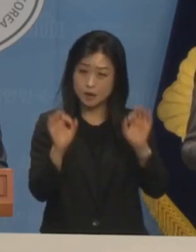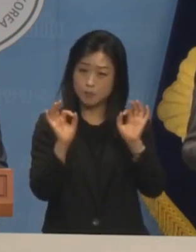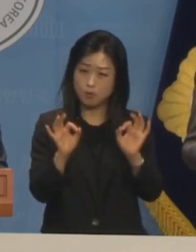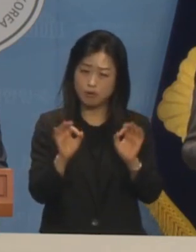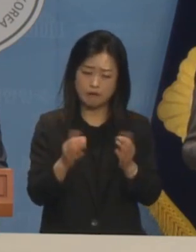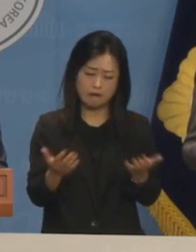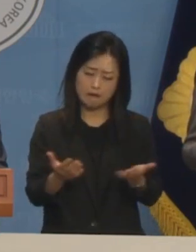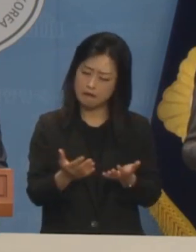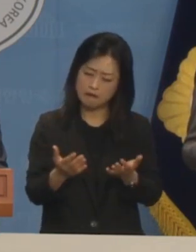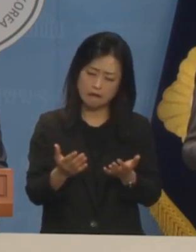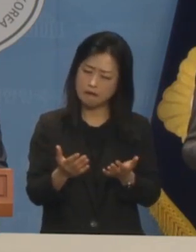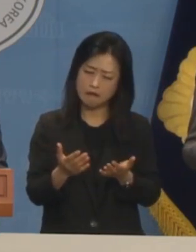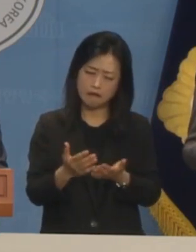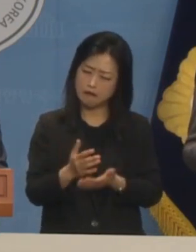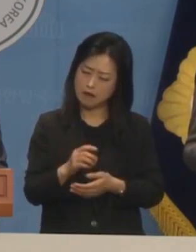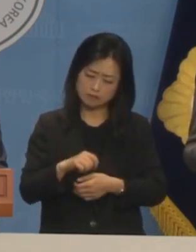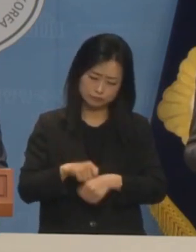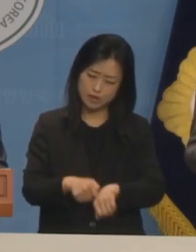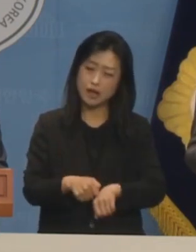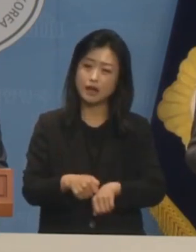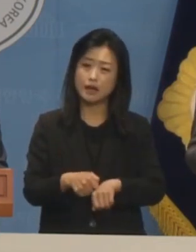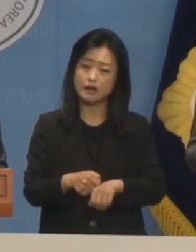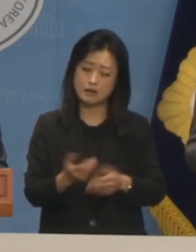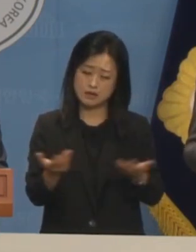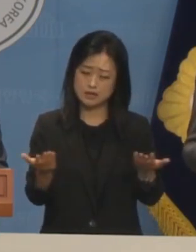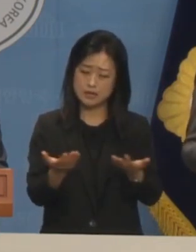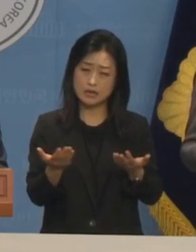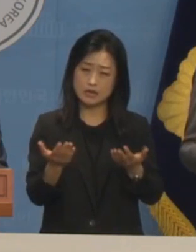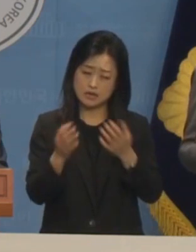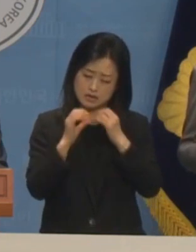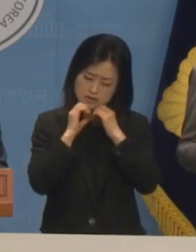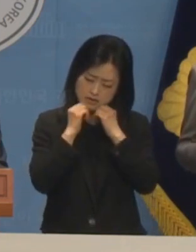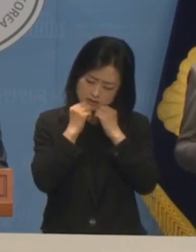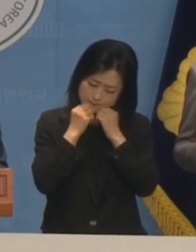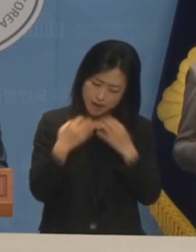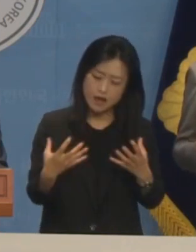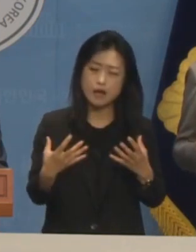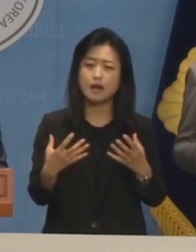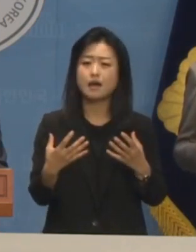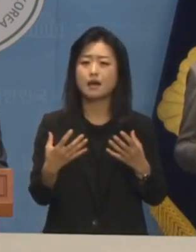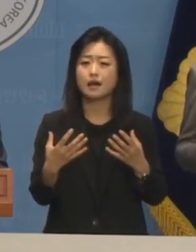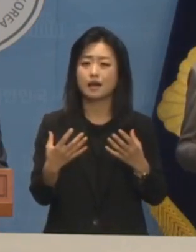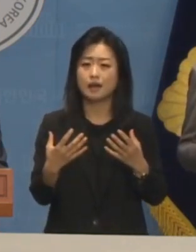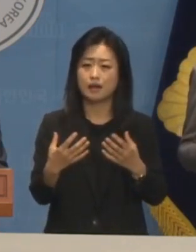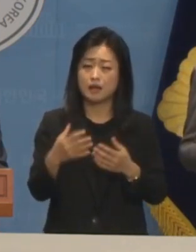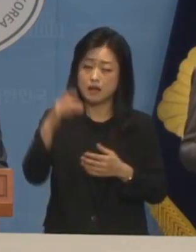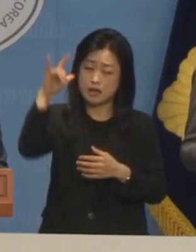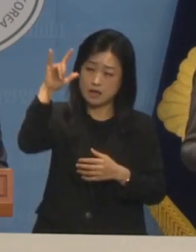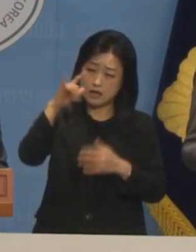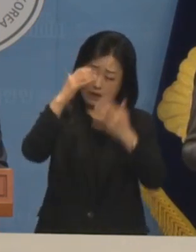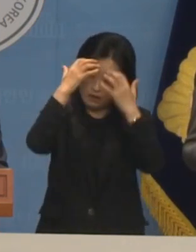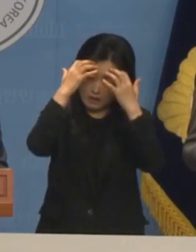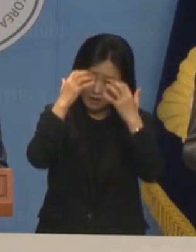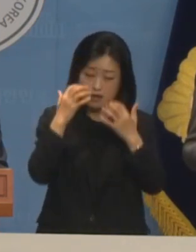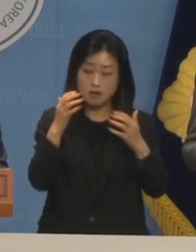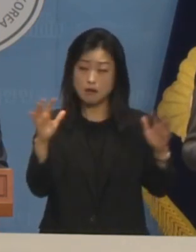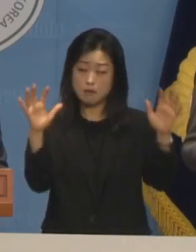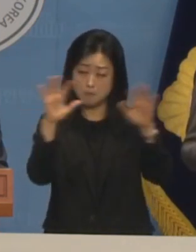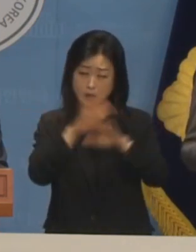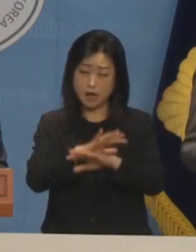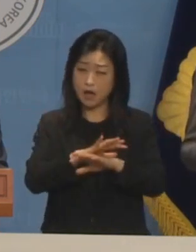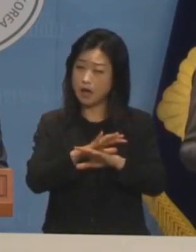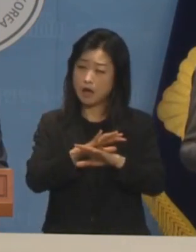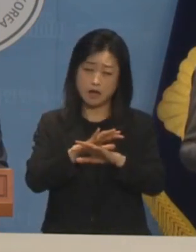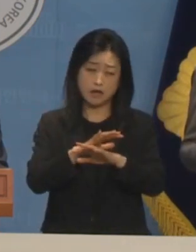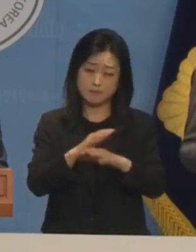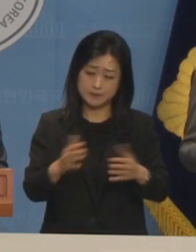열악한 노동 환경과 장시간 노동, 과도한 업무 강도, 폭염, 야간 노동, 휴게 시간